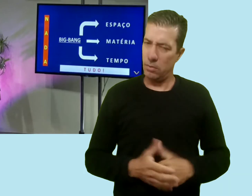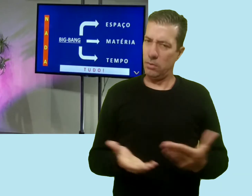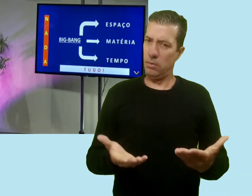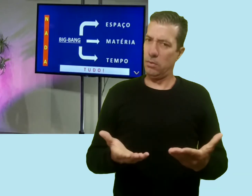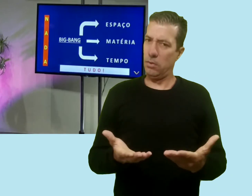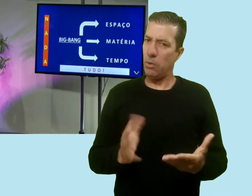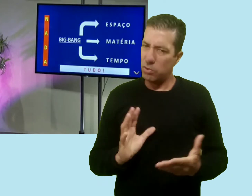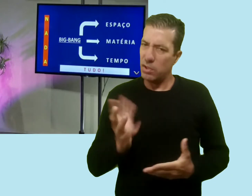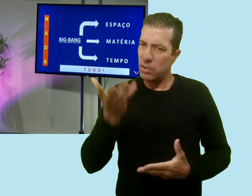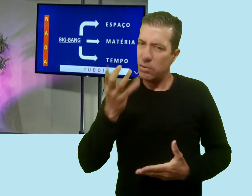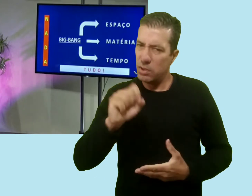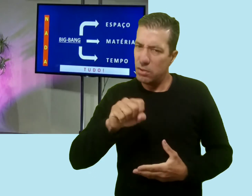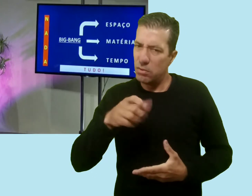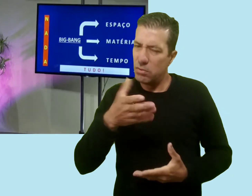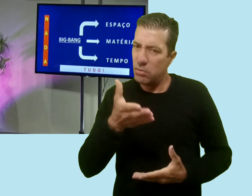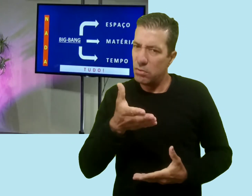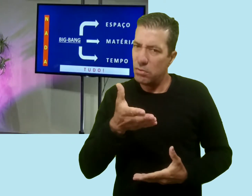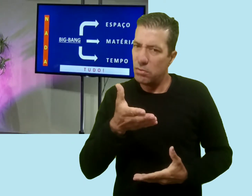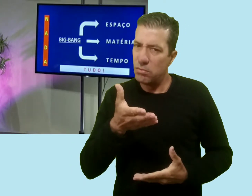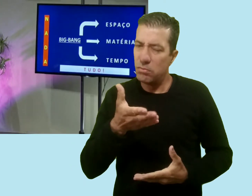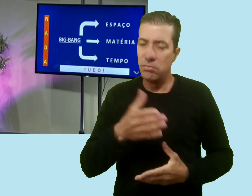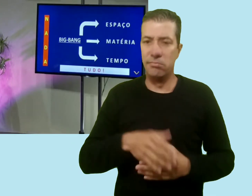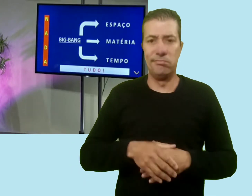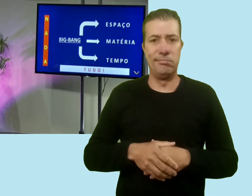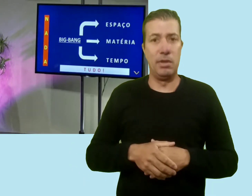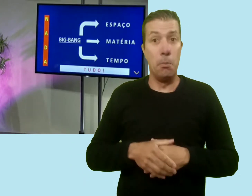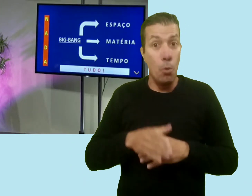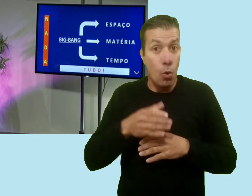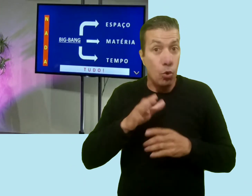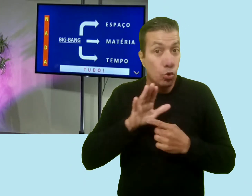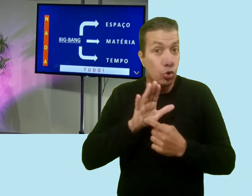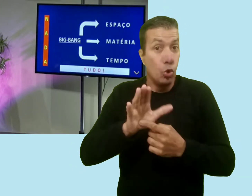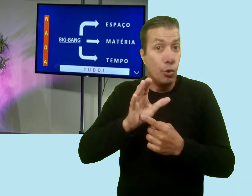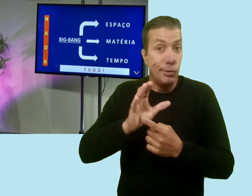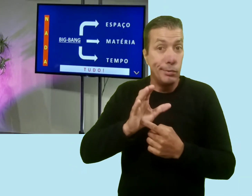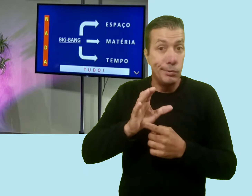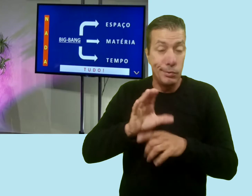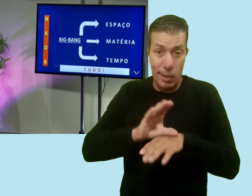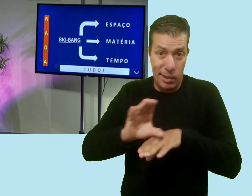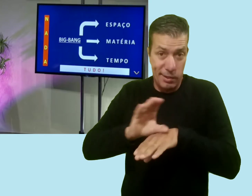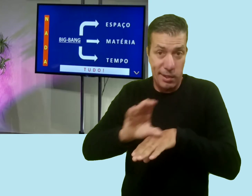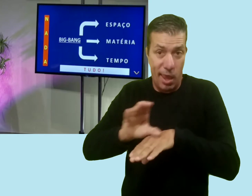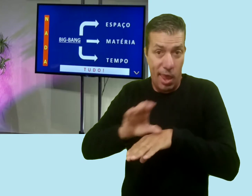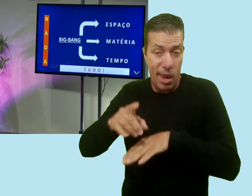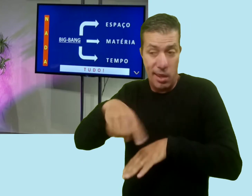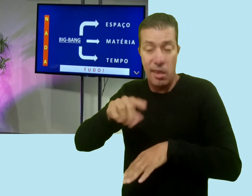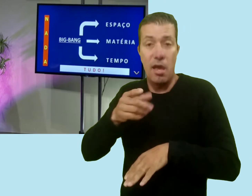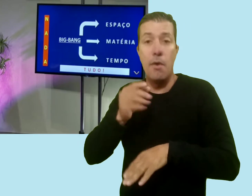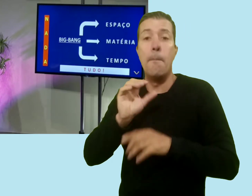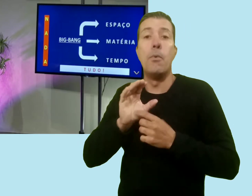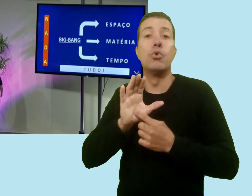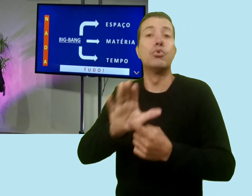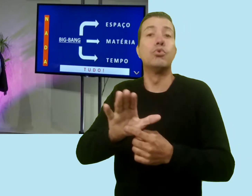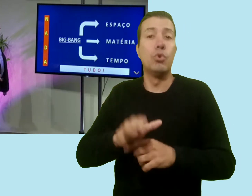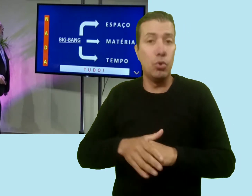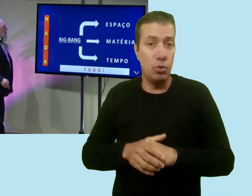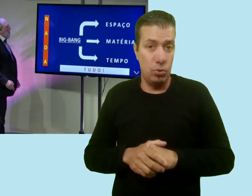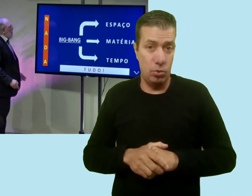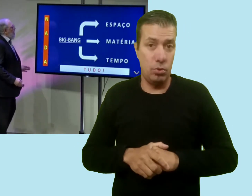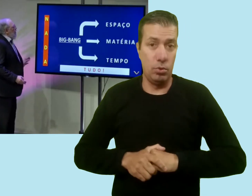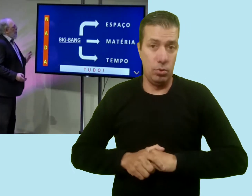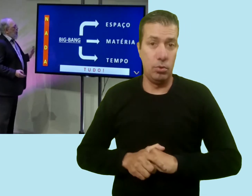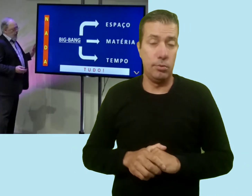tudo. Será que foi assim mesmo? A gente mostrou aqui cientificamente que